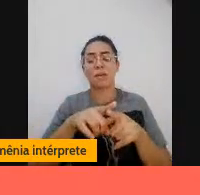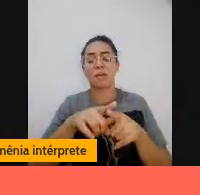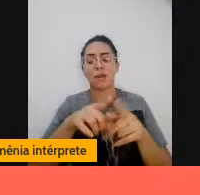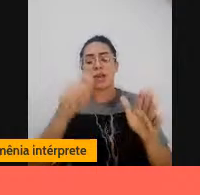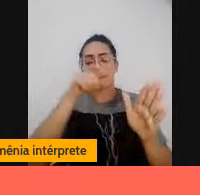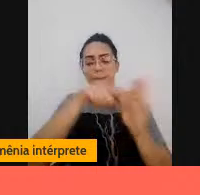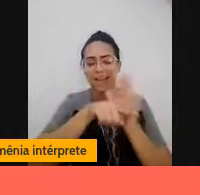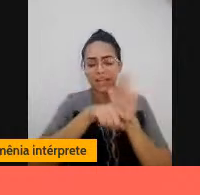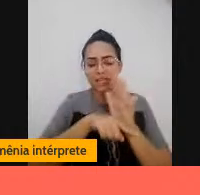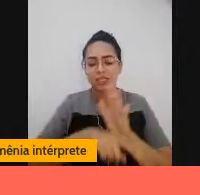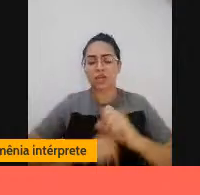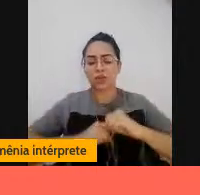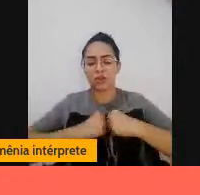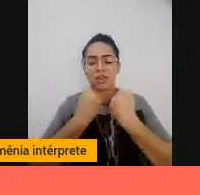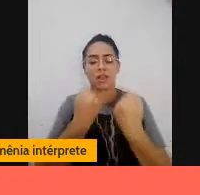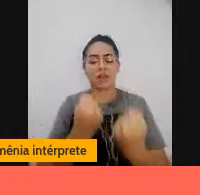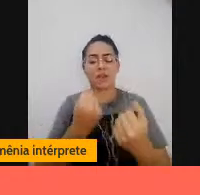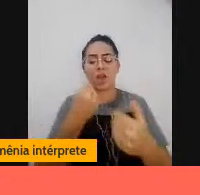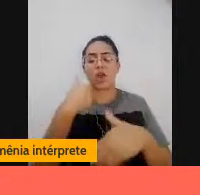estão produzindo